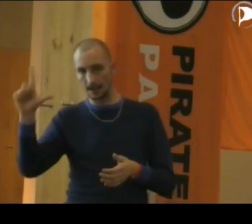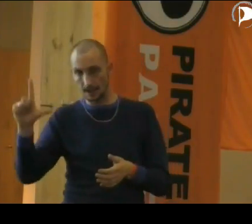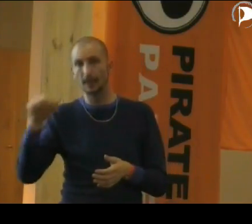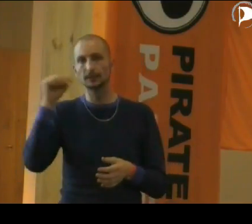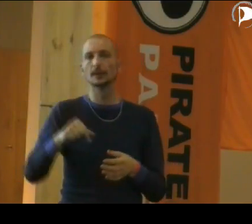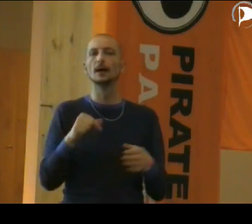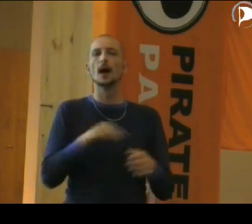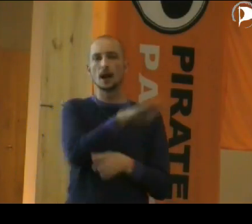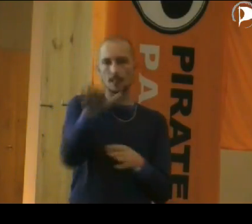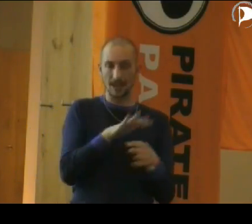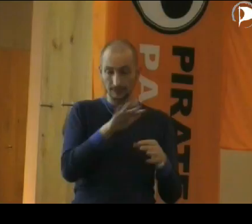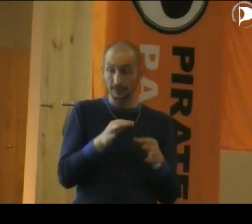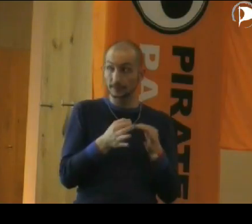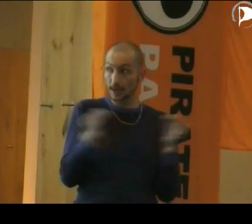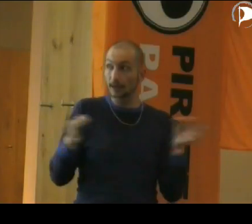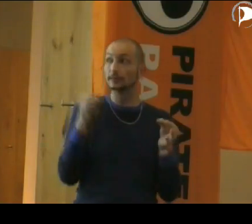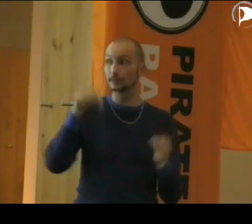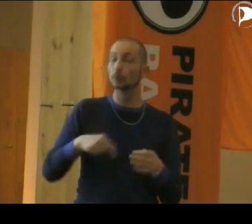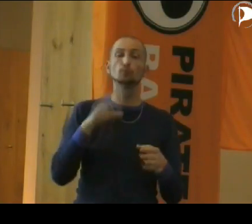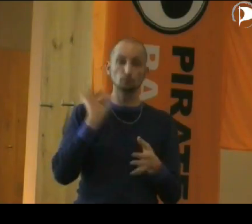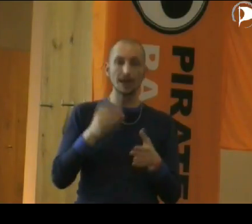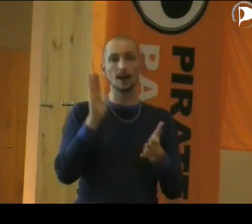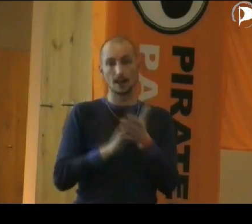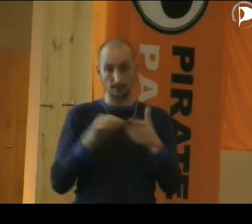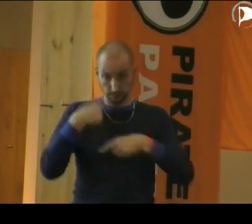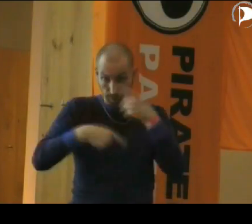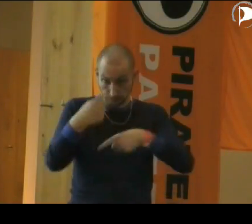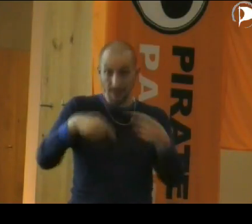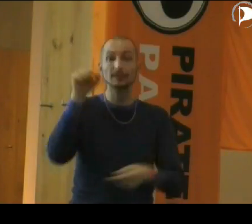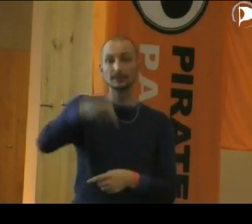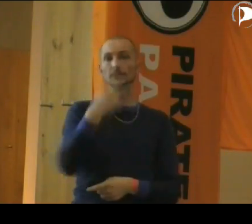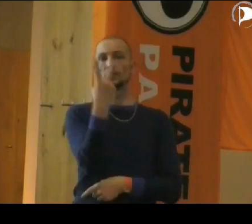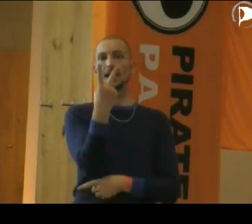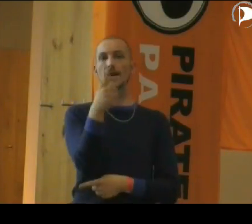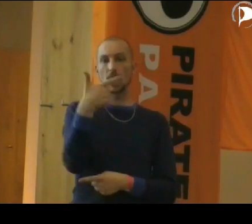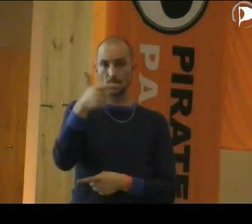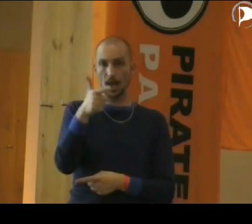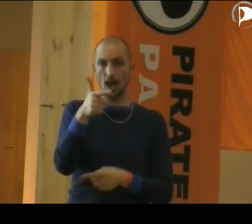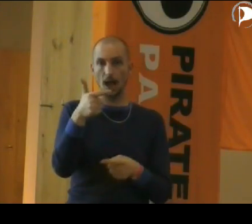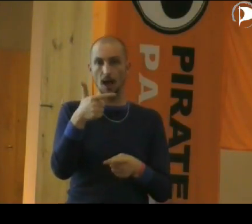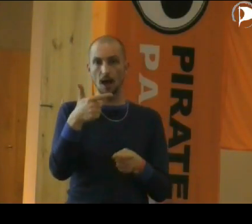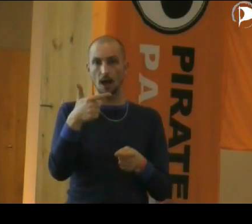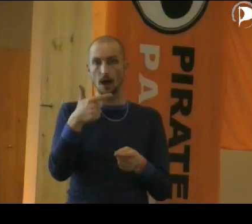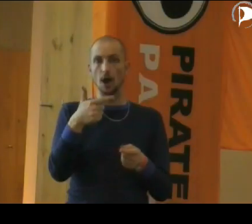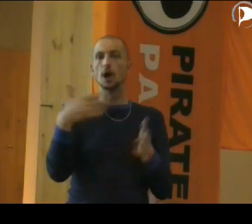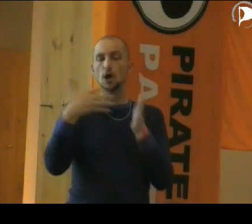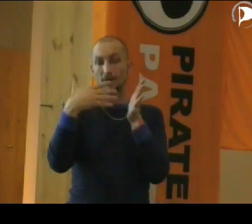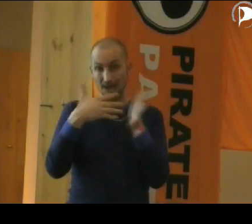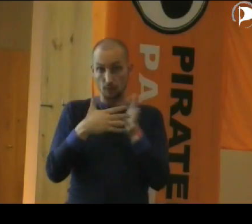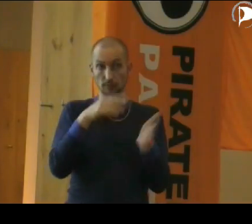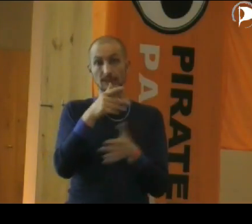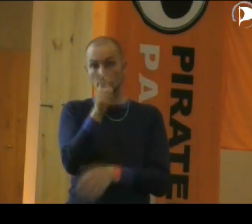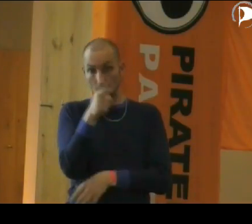eigentlich ganz gut sagt würde ich jetzt einfach mal sagen da waren zwei überwachungskameras 1 in einigen foyer